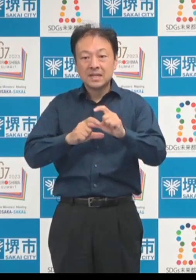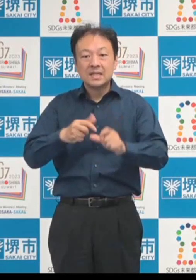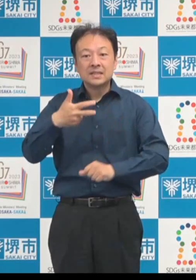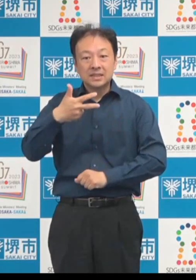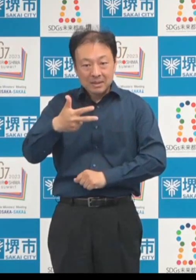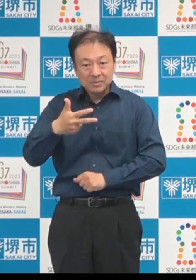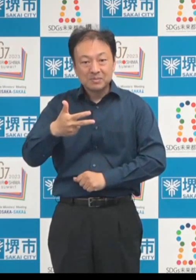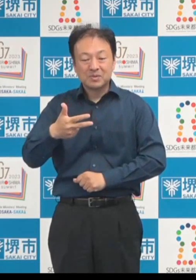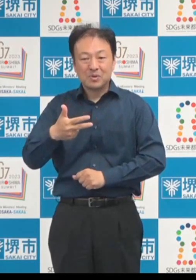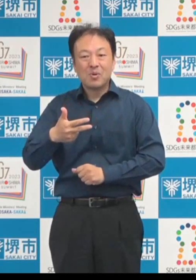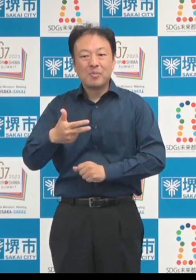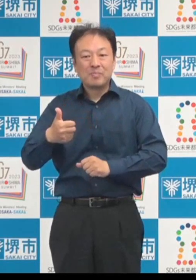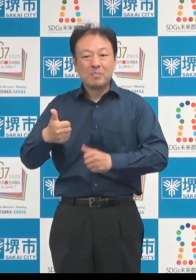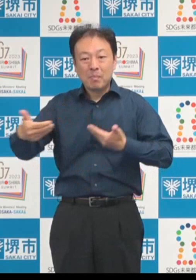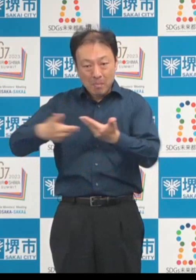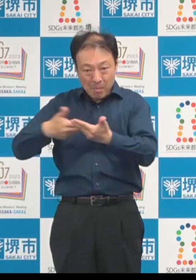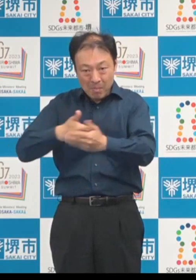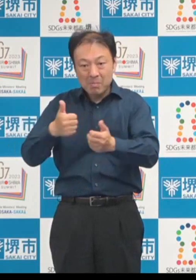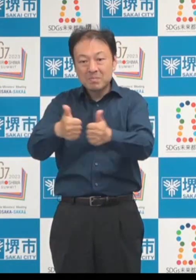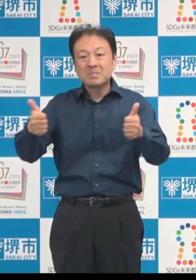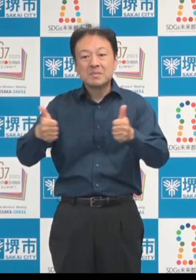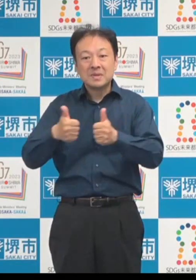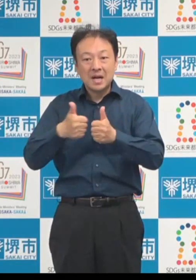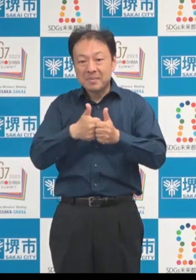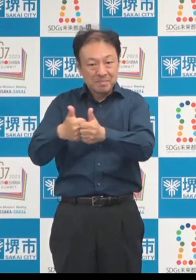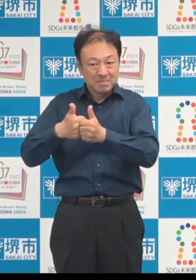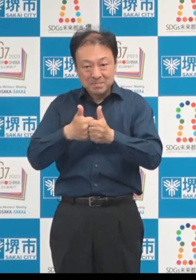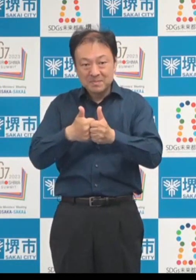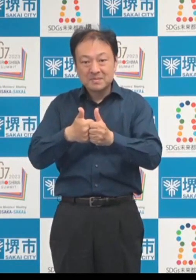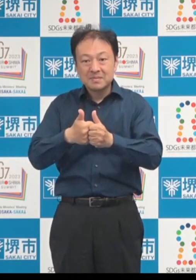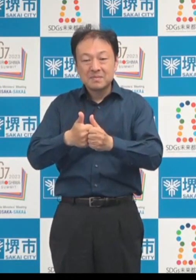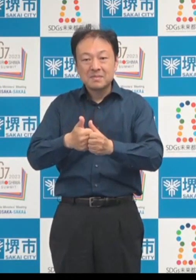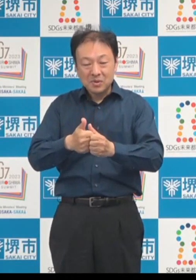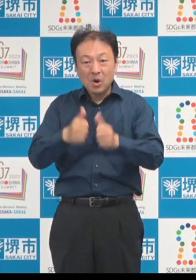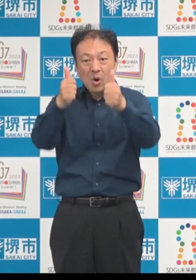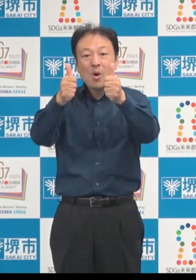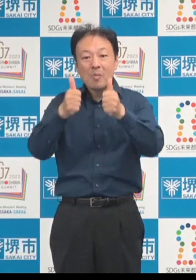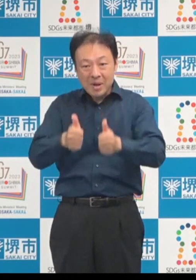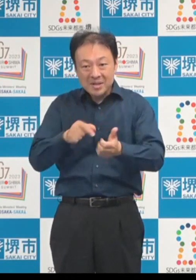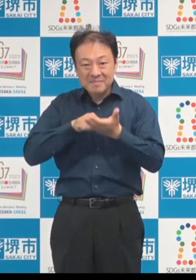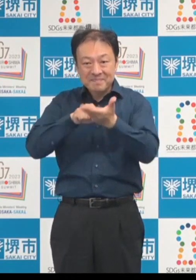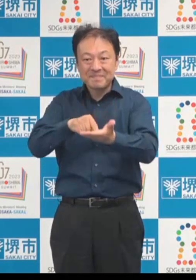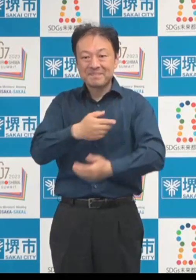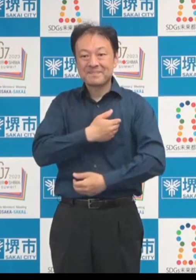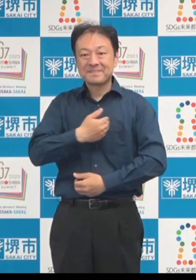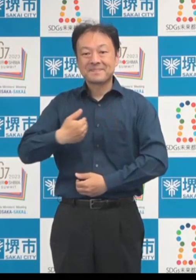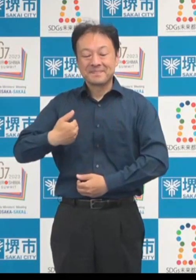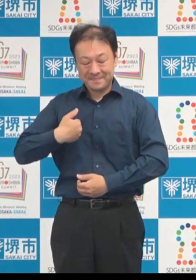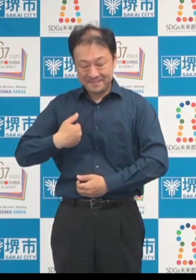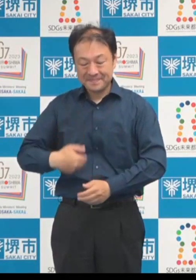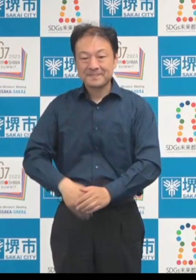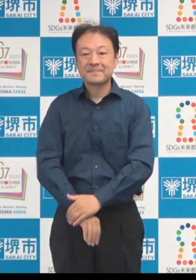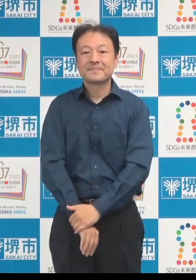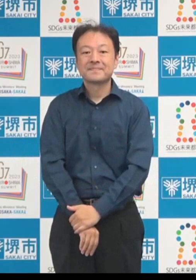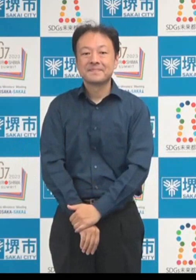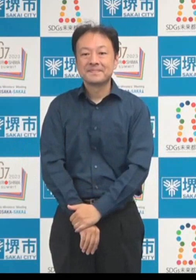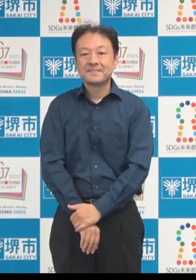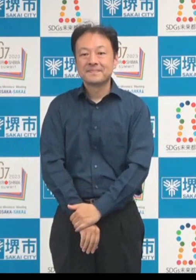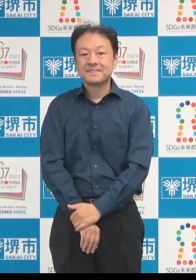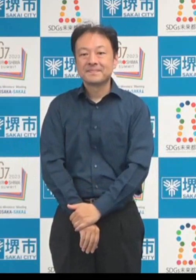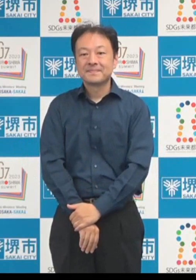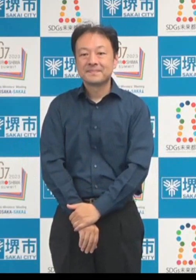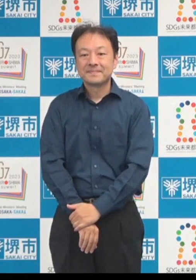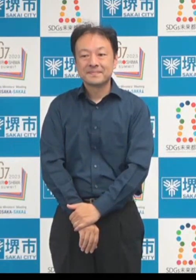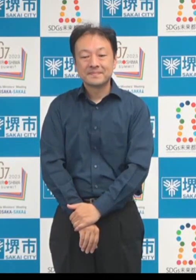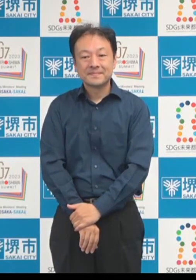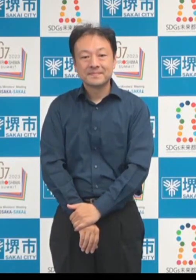ページからネットで検索していただければ、そこから申し込みが可能ですので、ぜひお越しいただけたらと考えております。